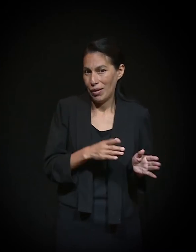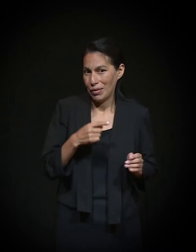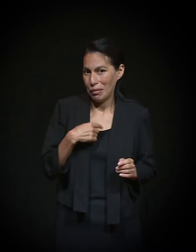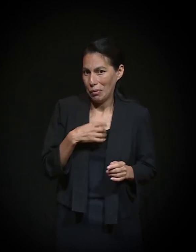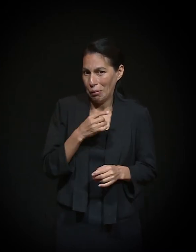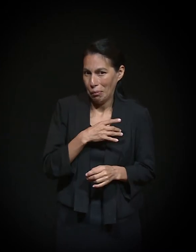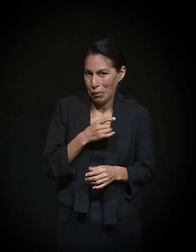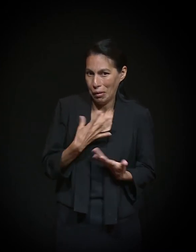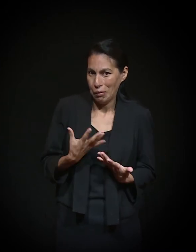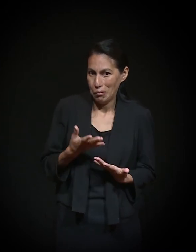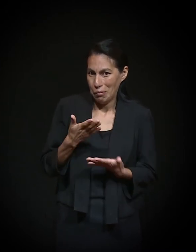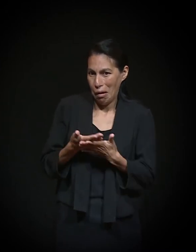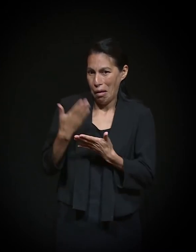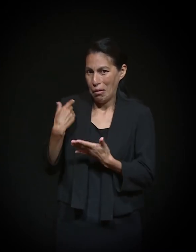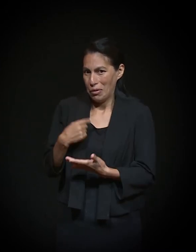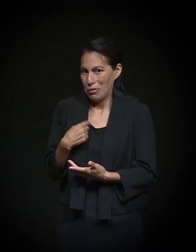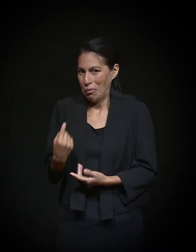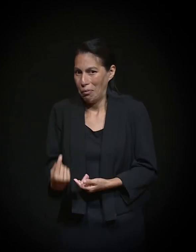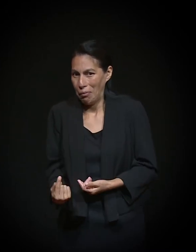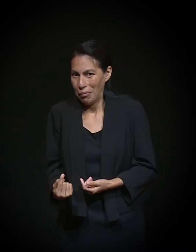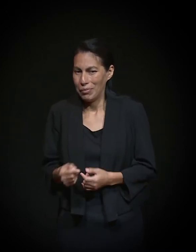también estaba en miedo.